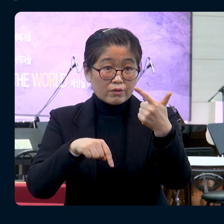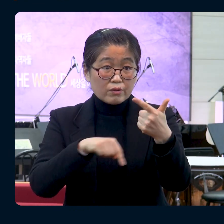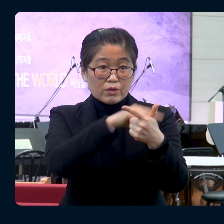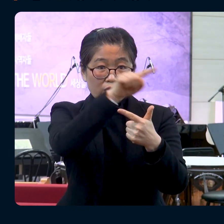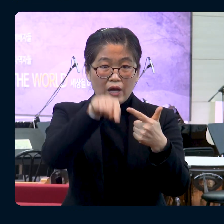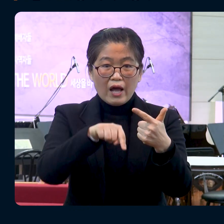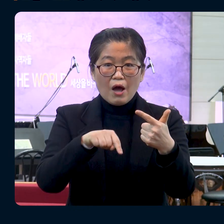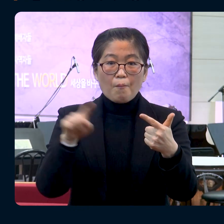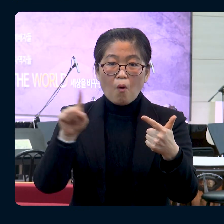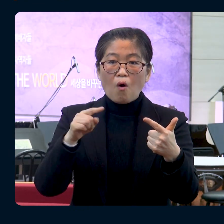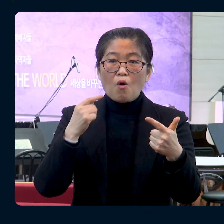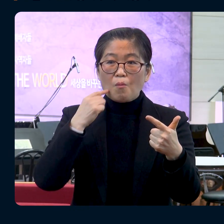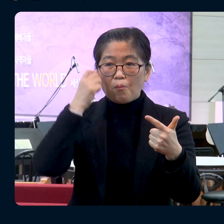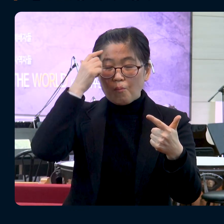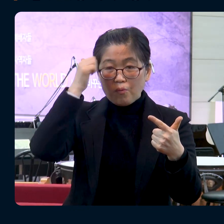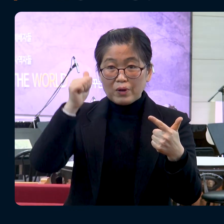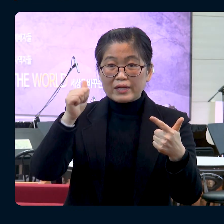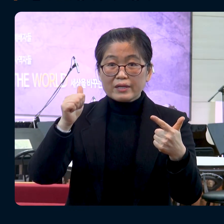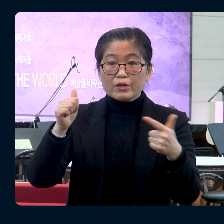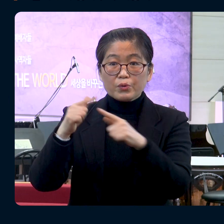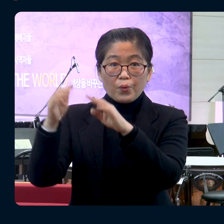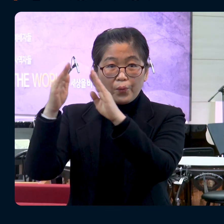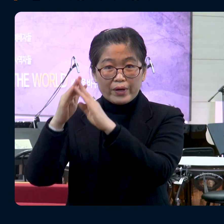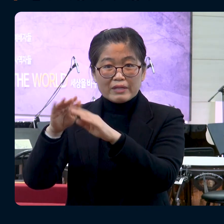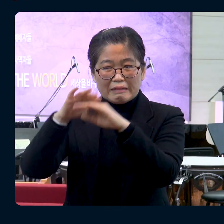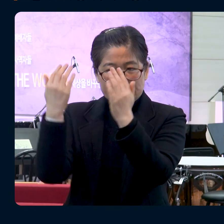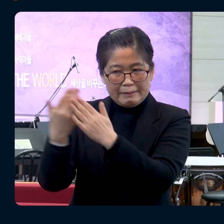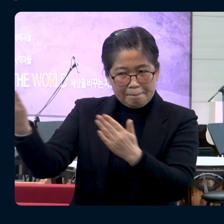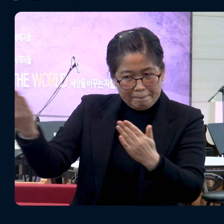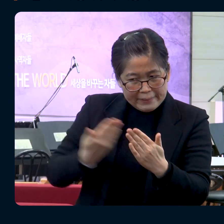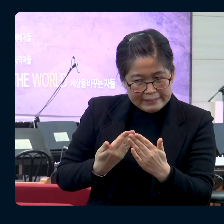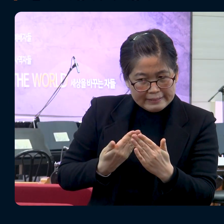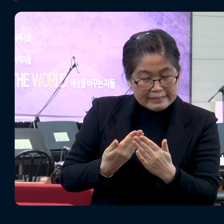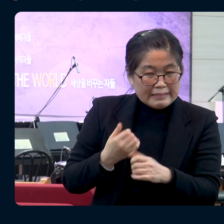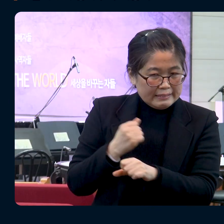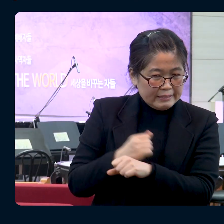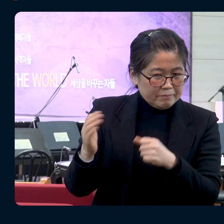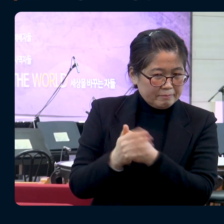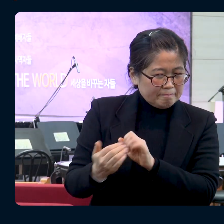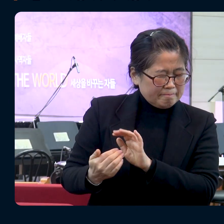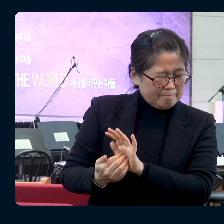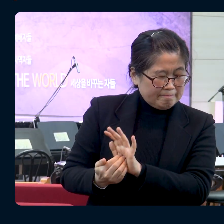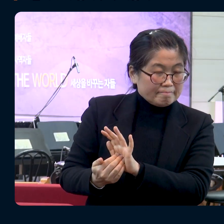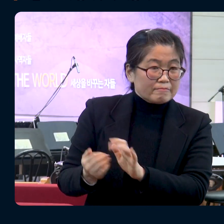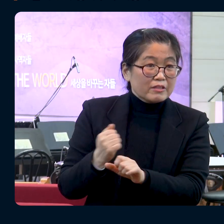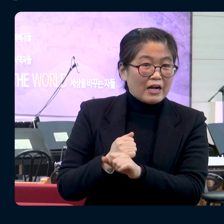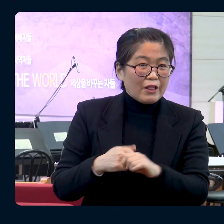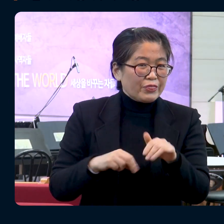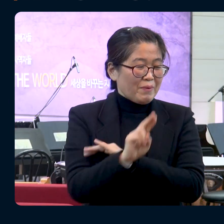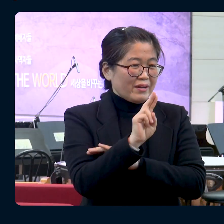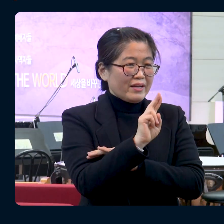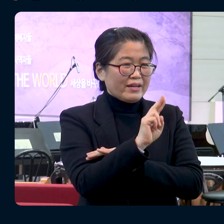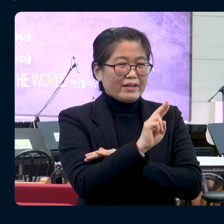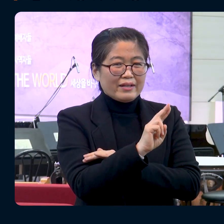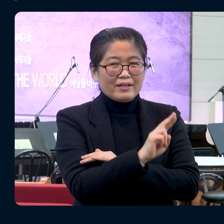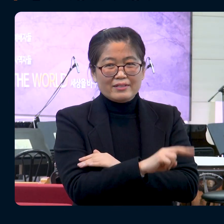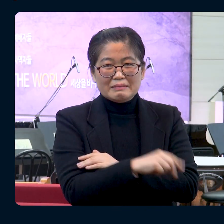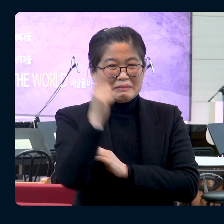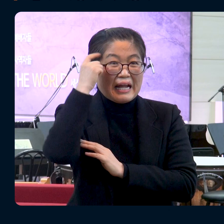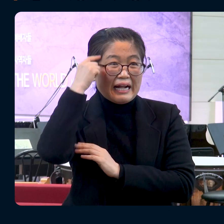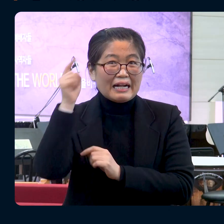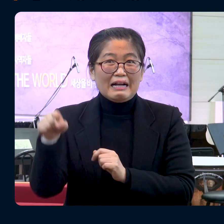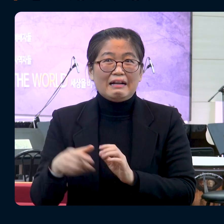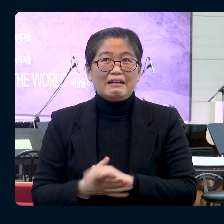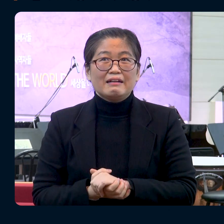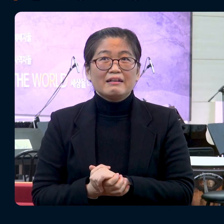이제 ANC에서 받아먹을 건 다 받아먹었다 우리가. 그러니까 이제는 끝까지 다 받고 튀자 이렇게 된